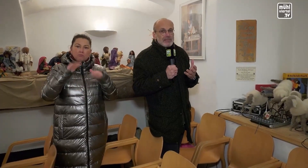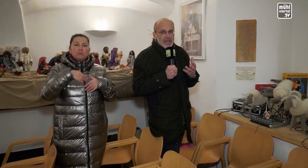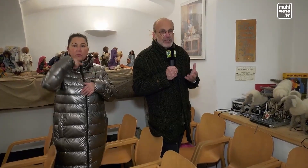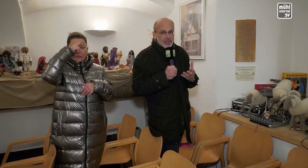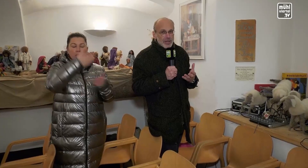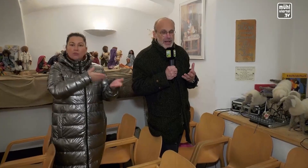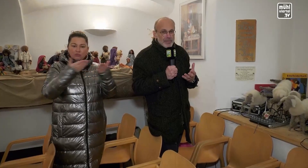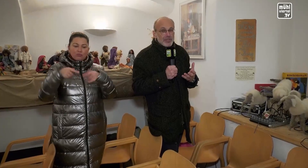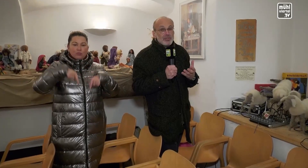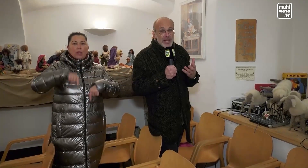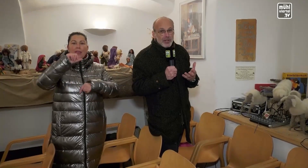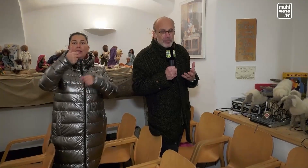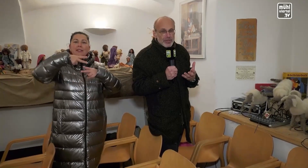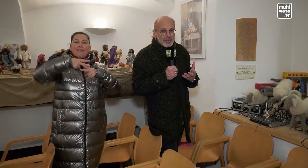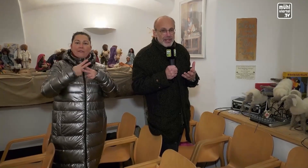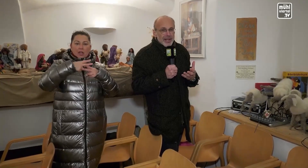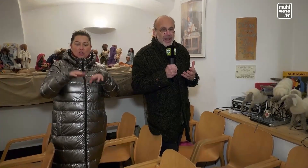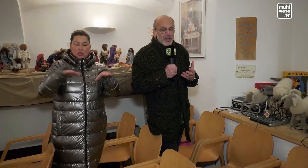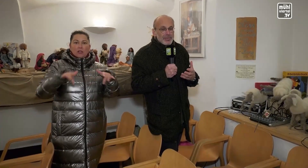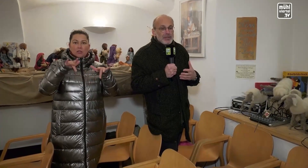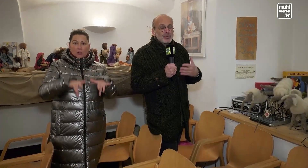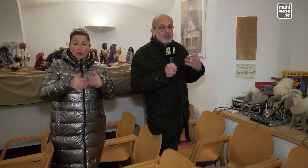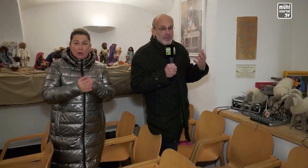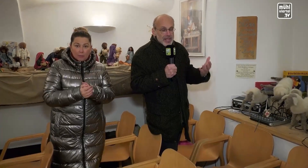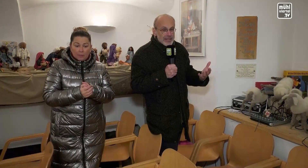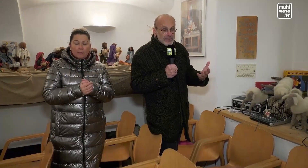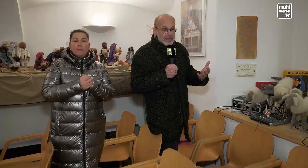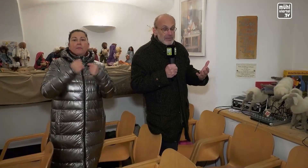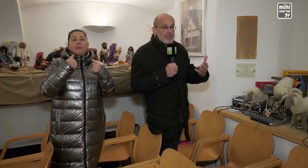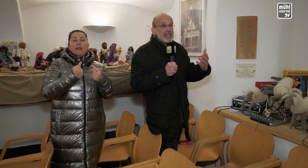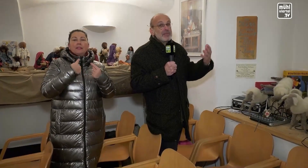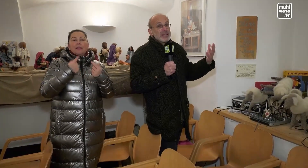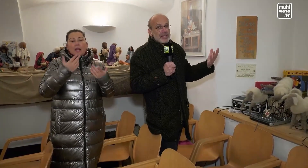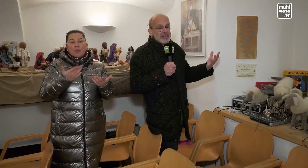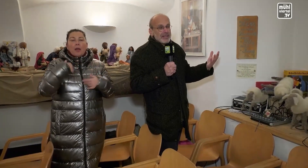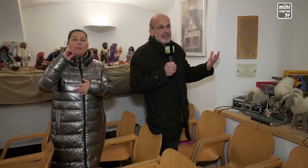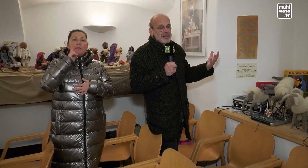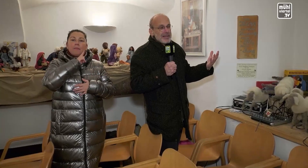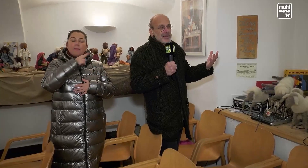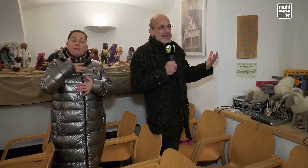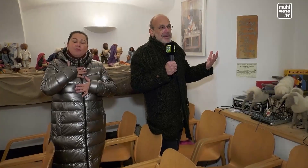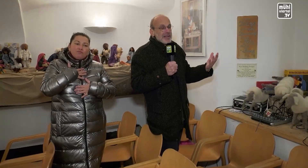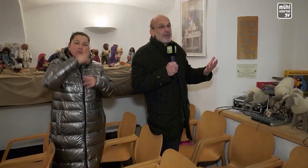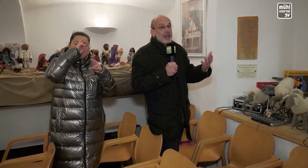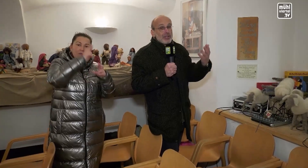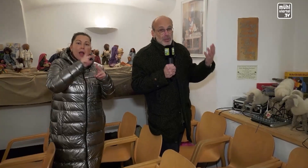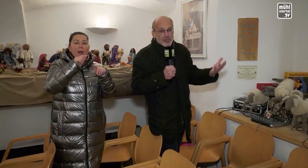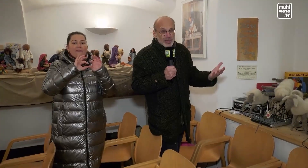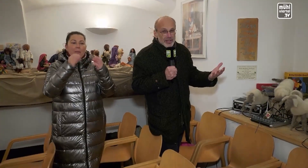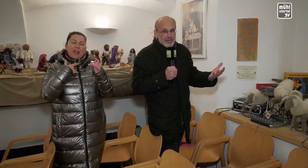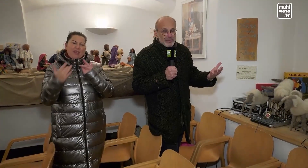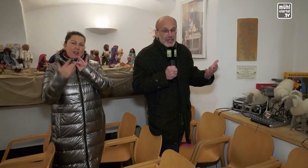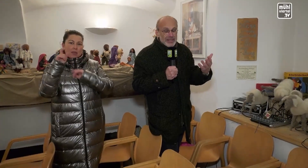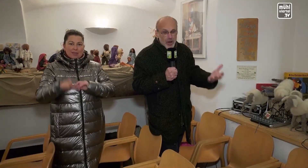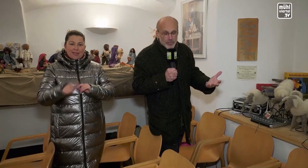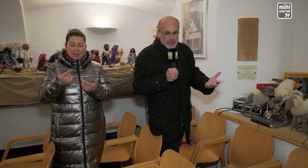seine erste Werkstätte zu haben. Er hat es schwer gehabt. Er hat meine Mutter verehrt, aber die Familie war dagegen. Er war ja auch ein